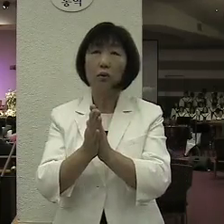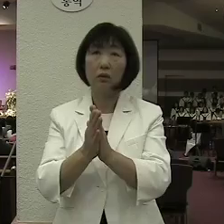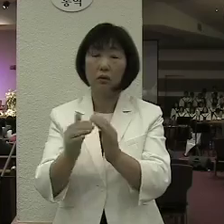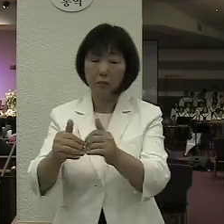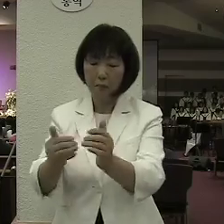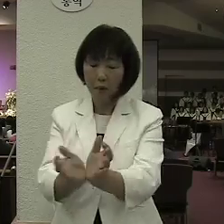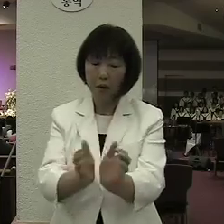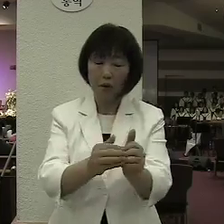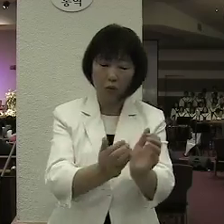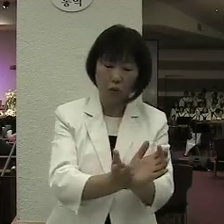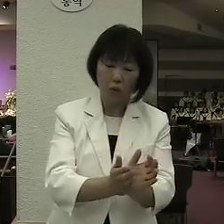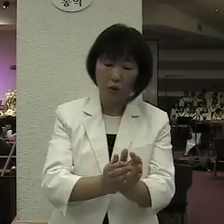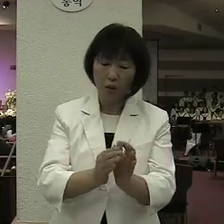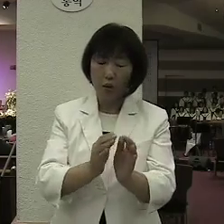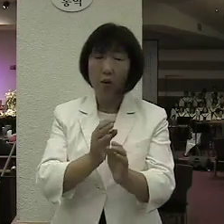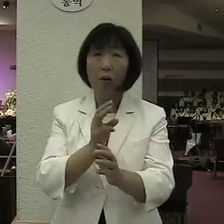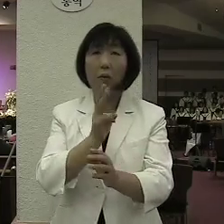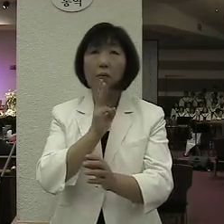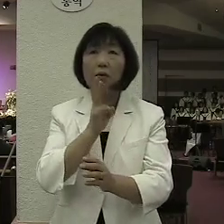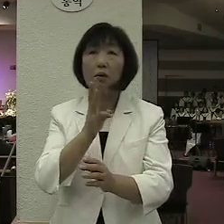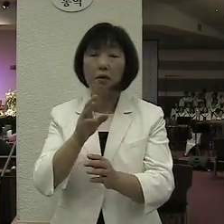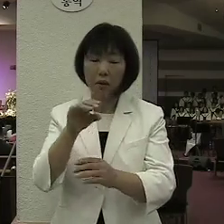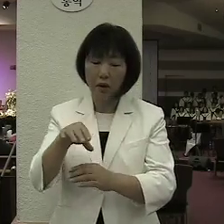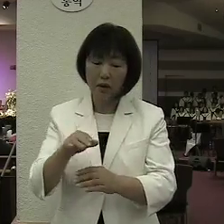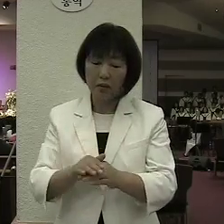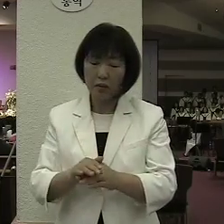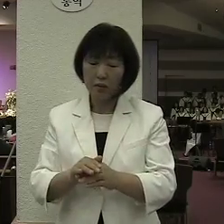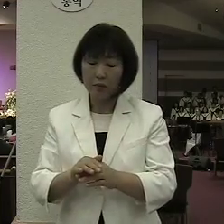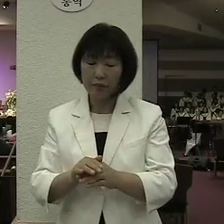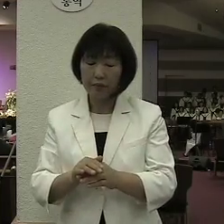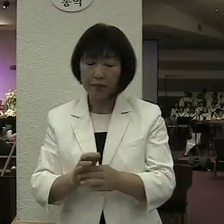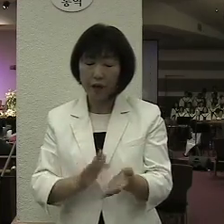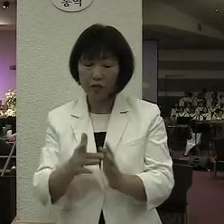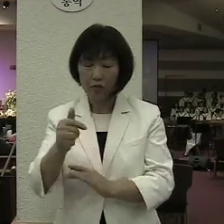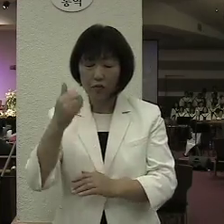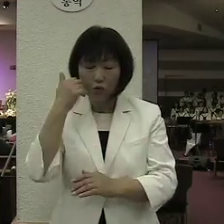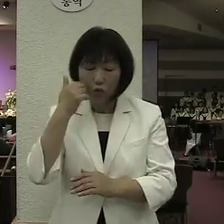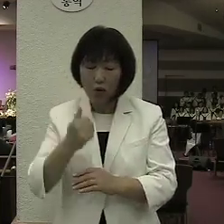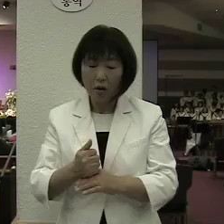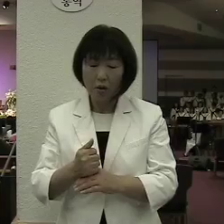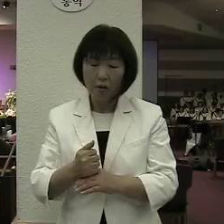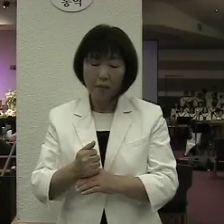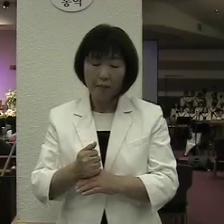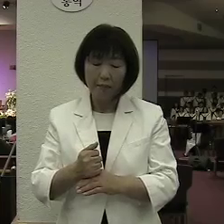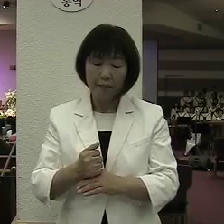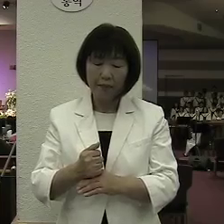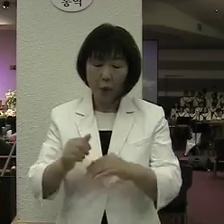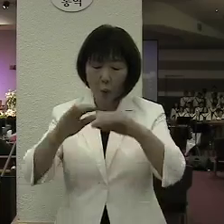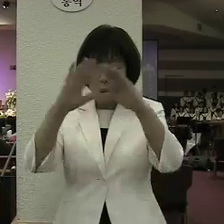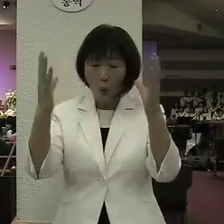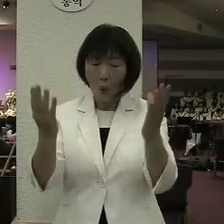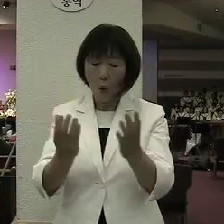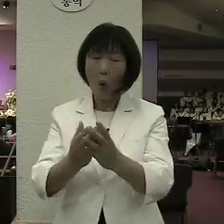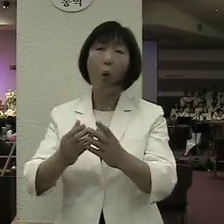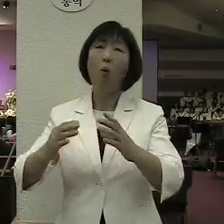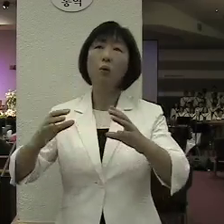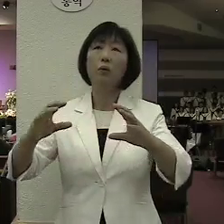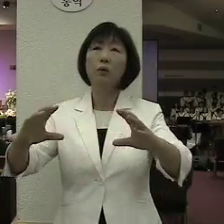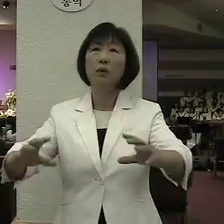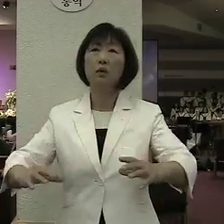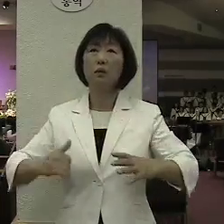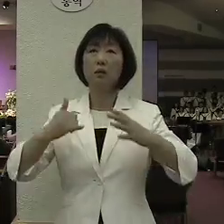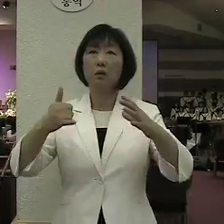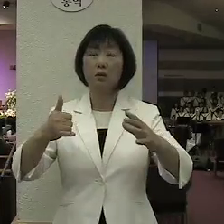예수님이 하신 일을 지금 목격하는 가운데 갑자기 모든 나라, 모든 족속, 모든 백성,